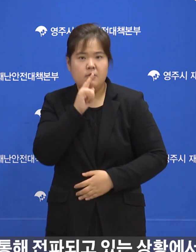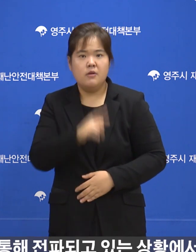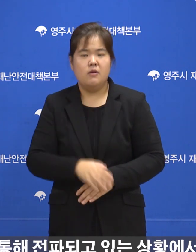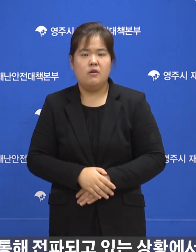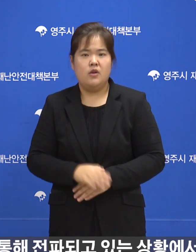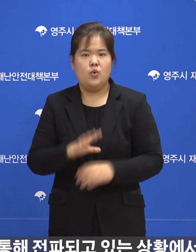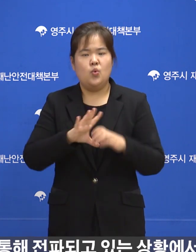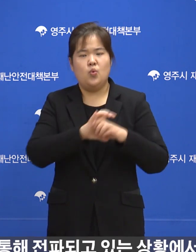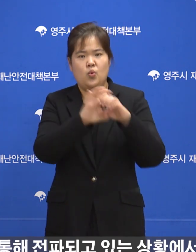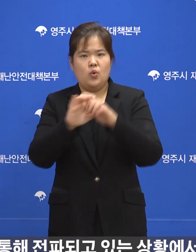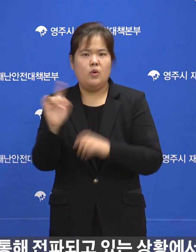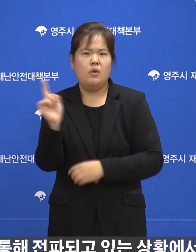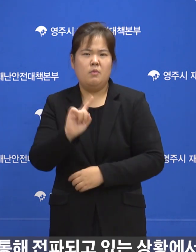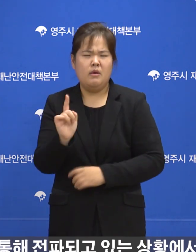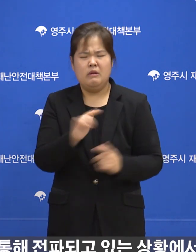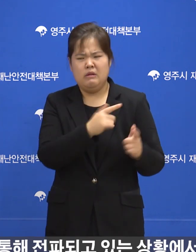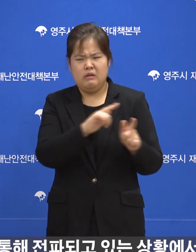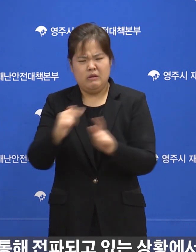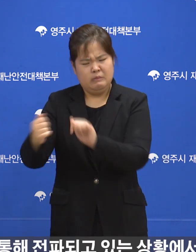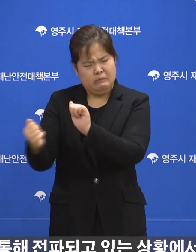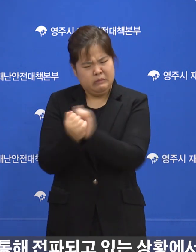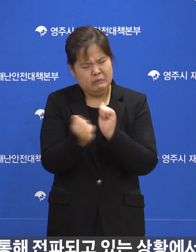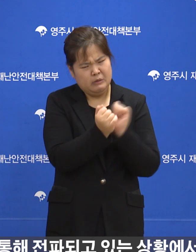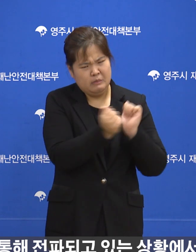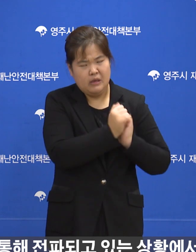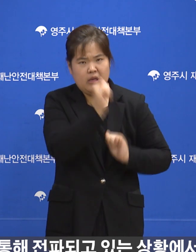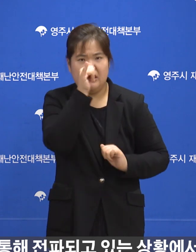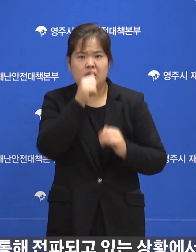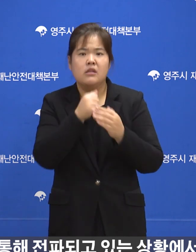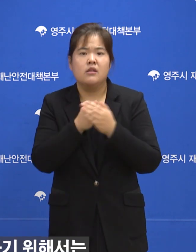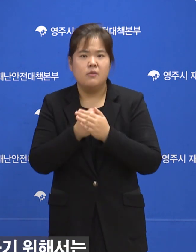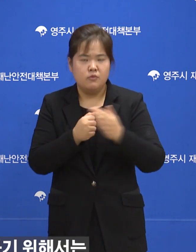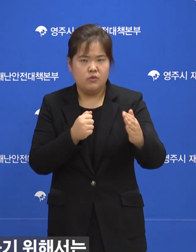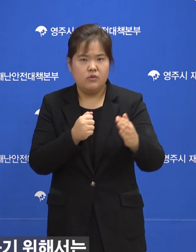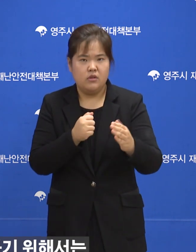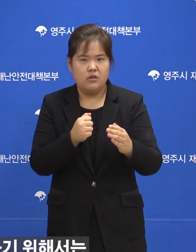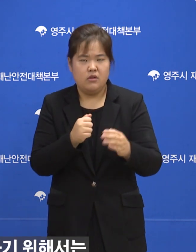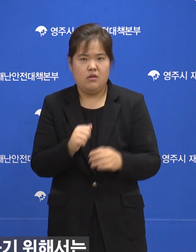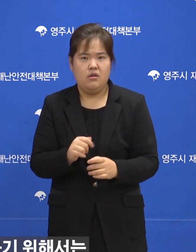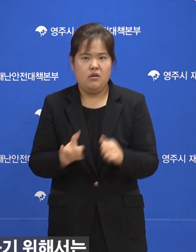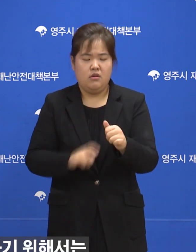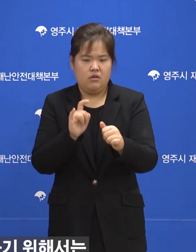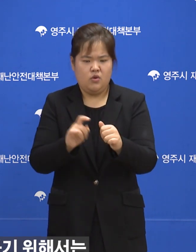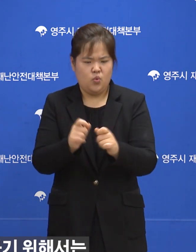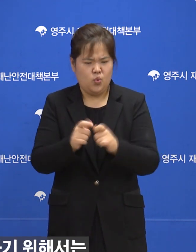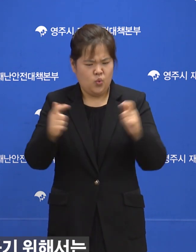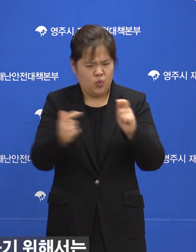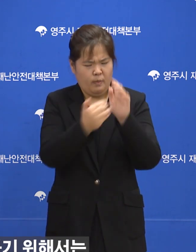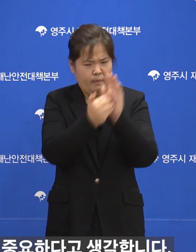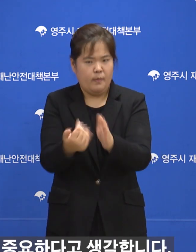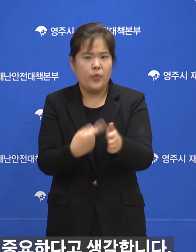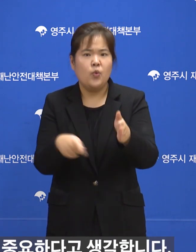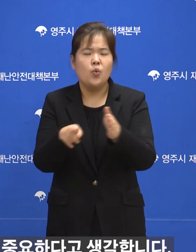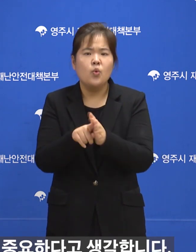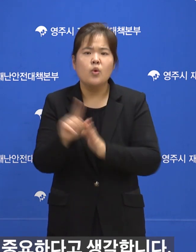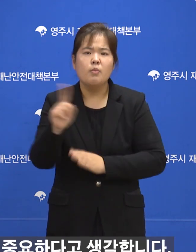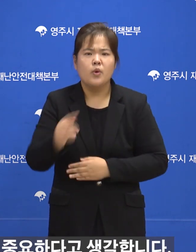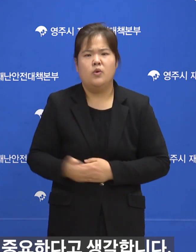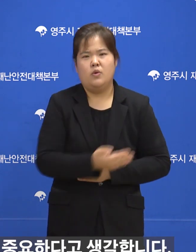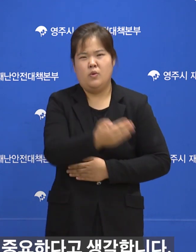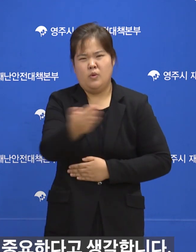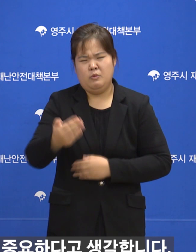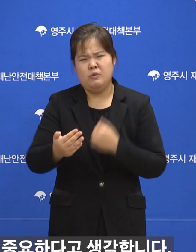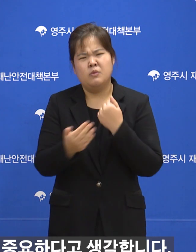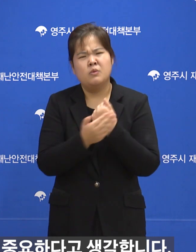코로나19가 지역의 다양한 경로를 통해 전파되고 있는 상황에서 추가 확산을 차단하기 위해서는 모두의